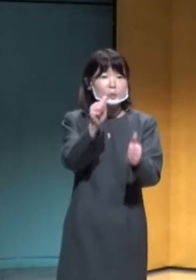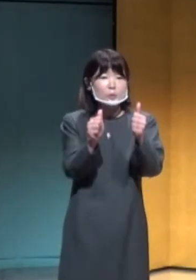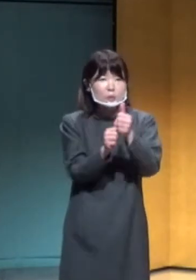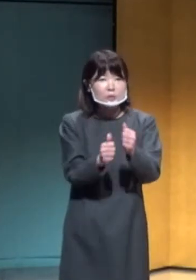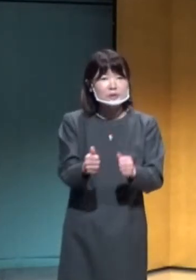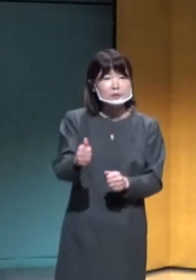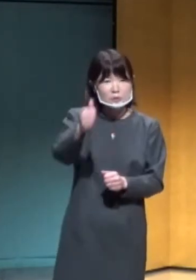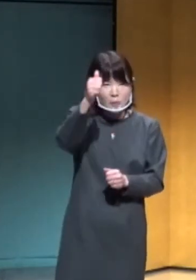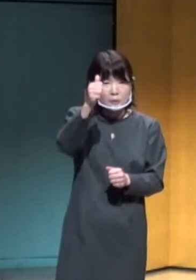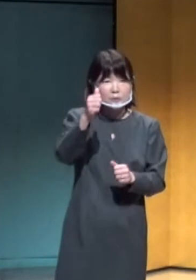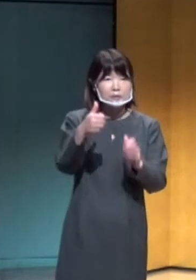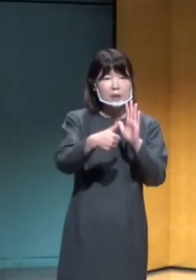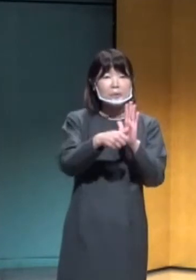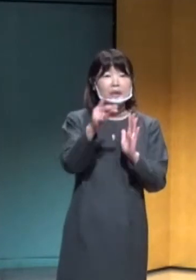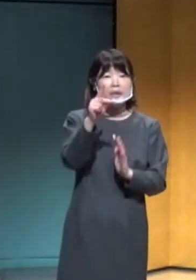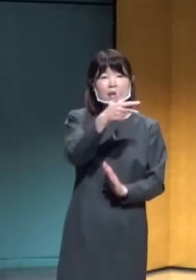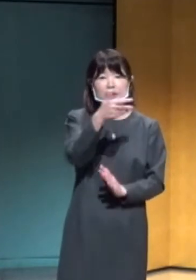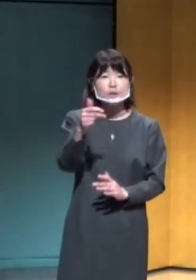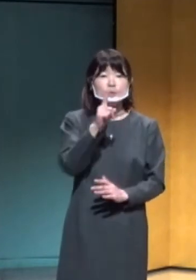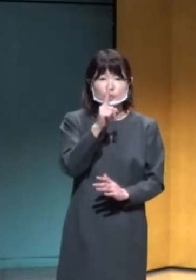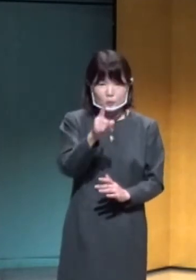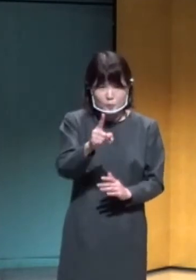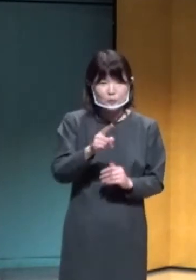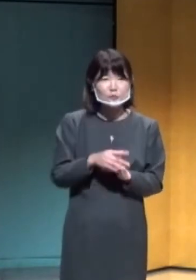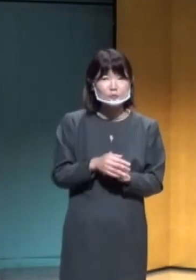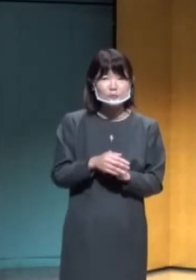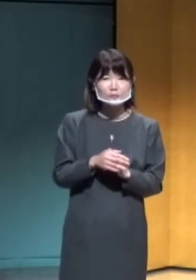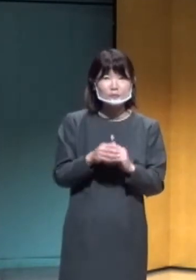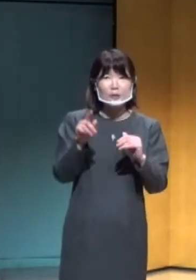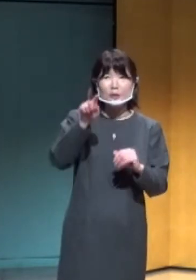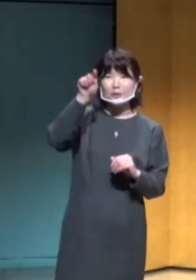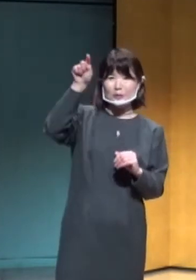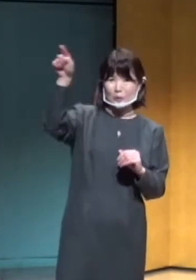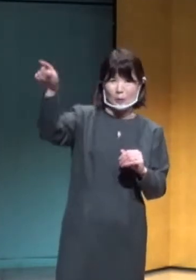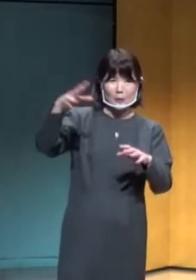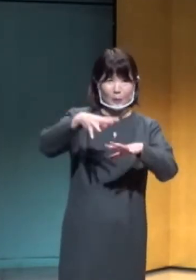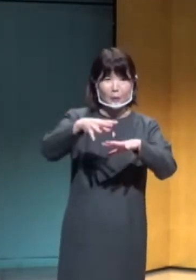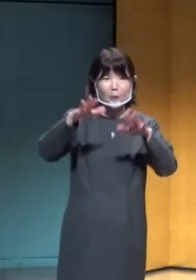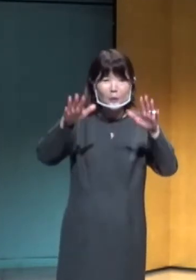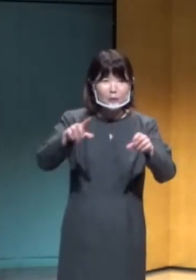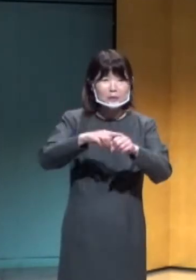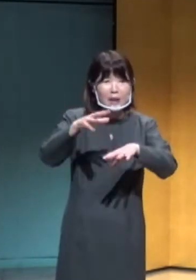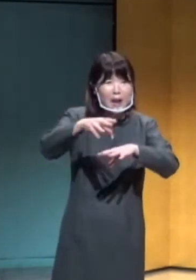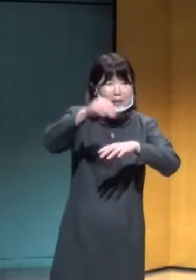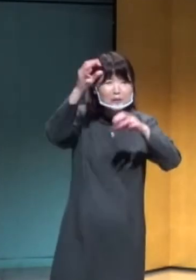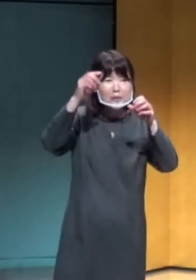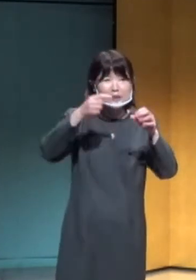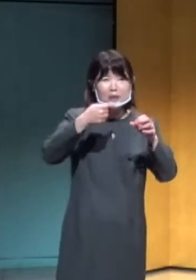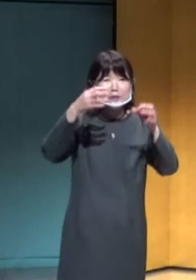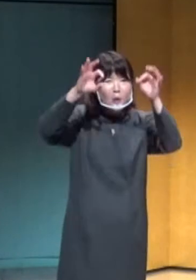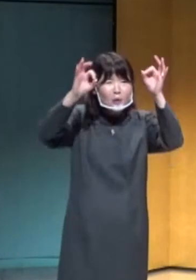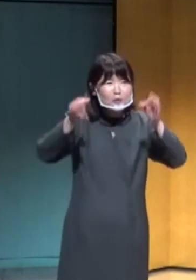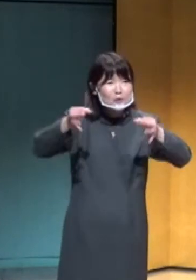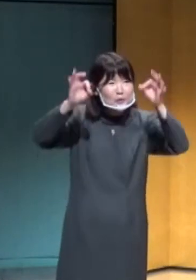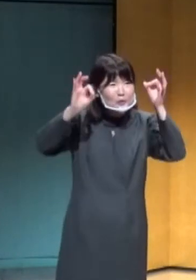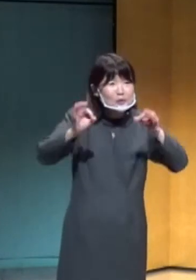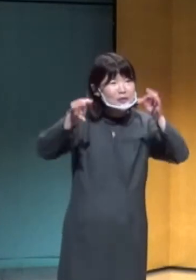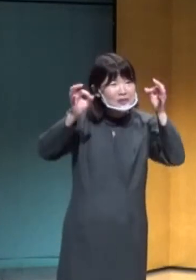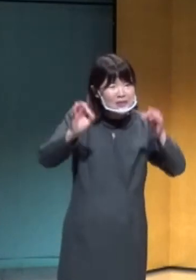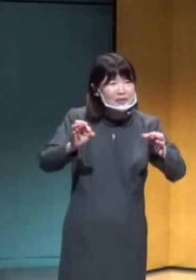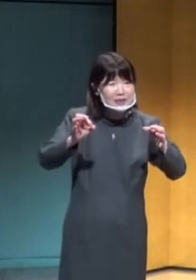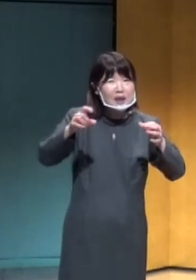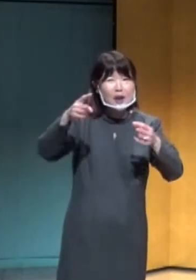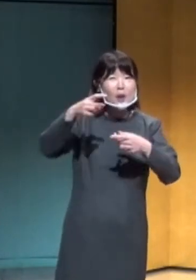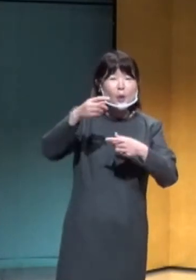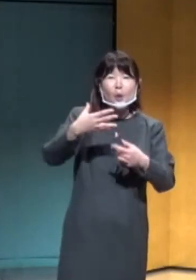梶健三でございます。外は初雪ですか。大変正月から縁起のい